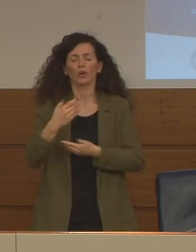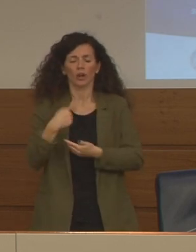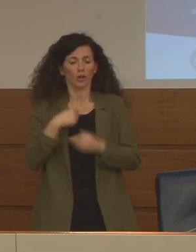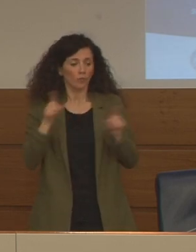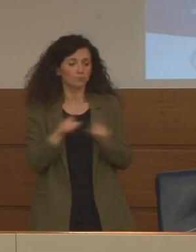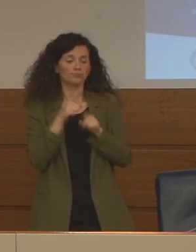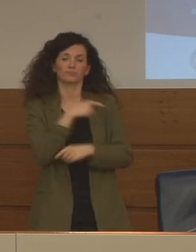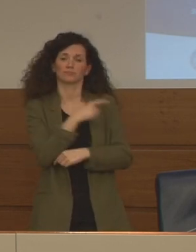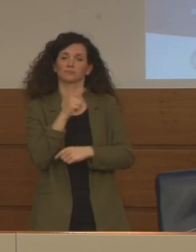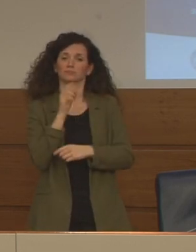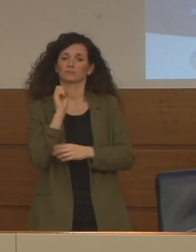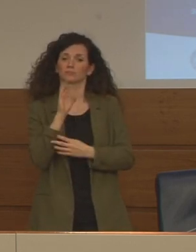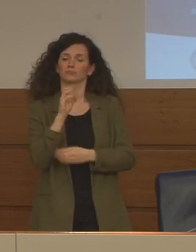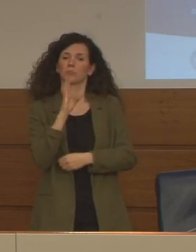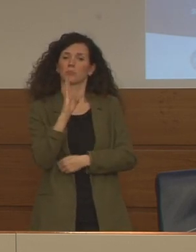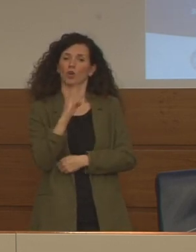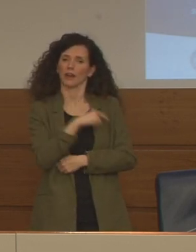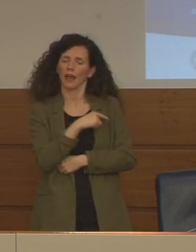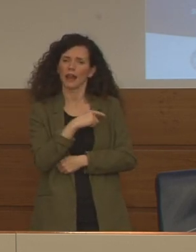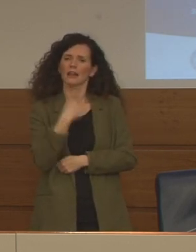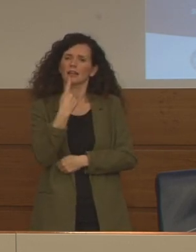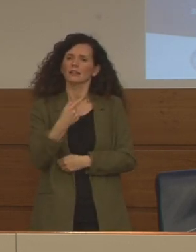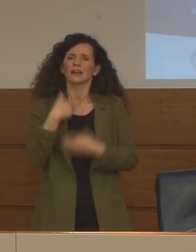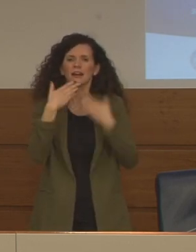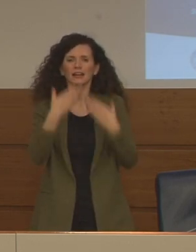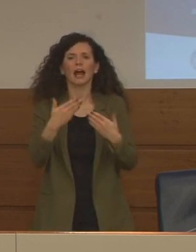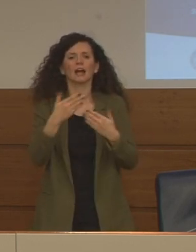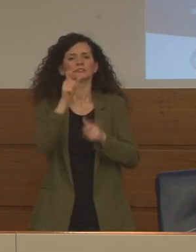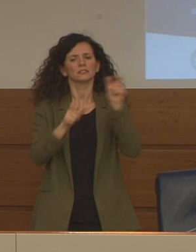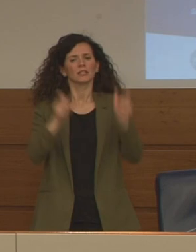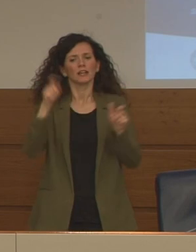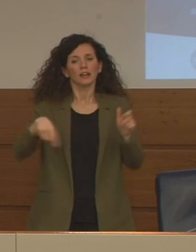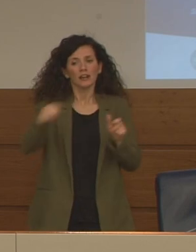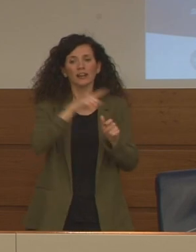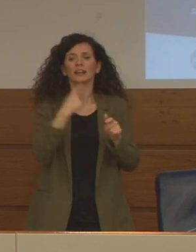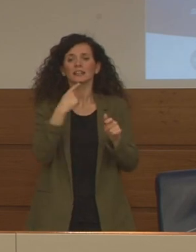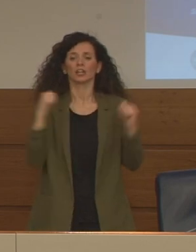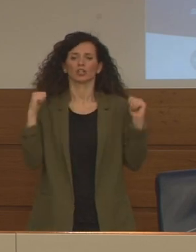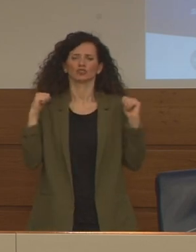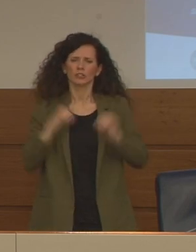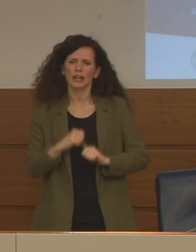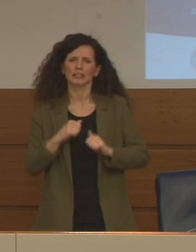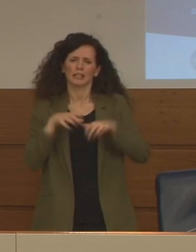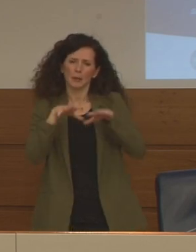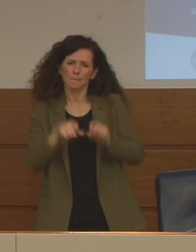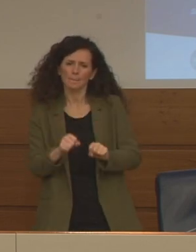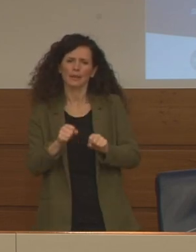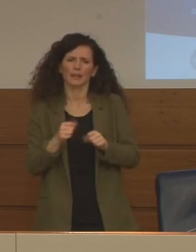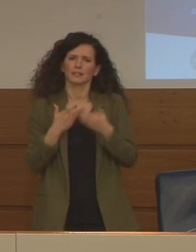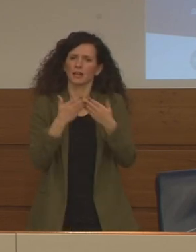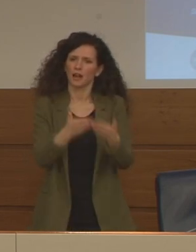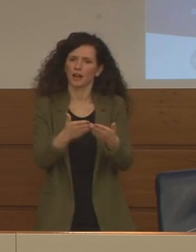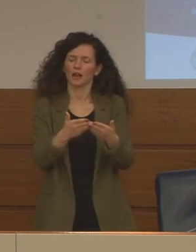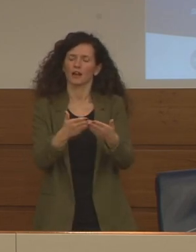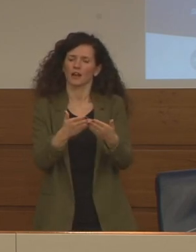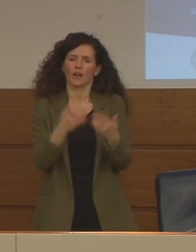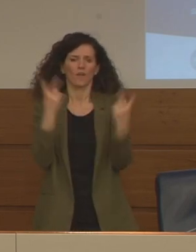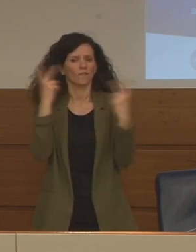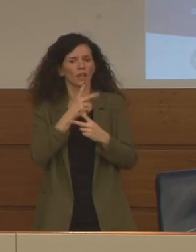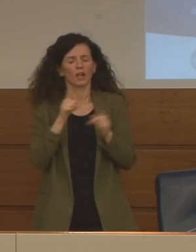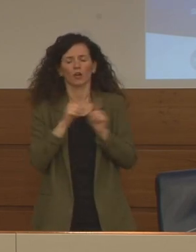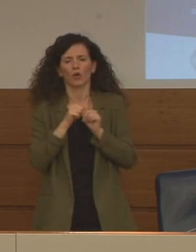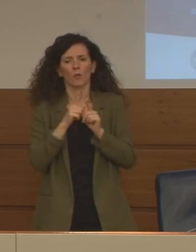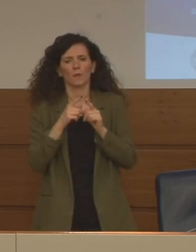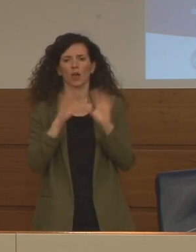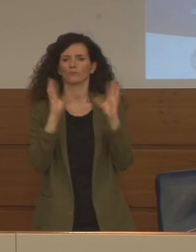ai colleghi e alle autorità ea tutti i cittadini di quelle aree che stanno impegnandosi veramente in maniera ammirevole in un